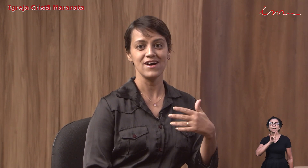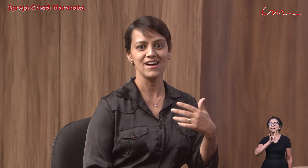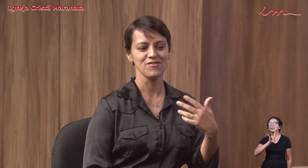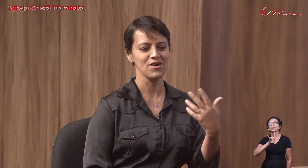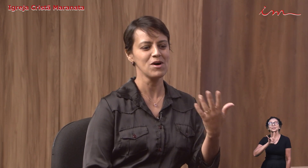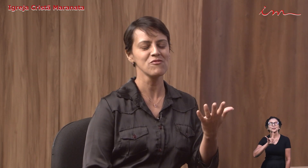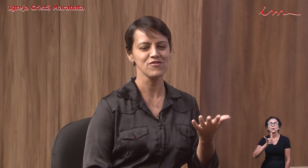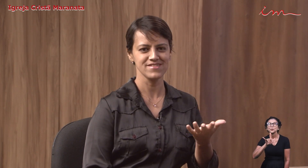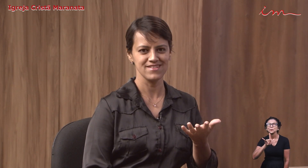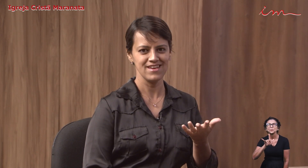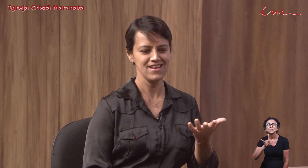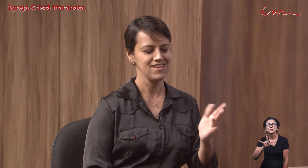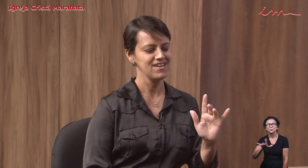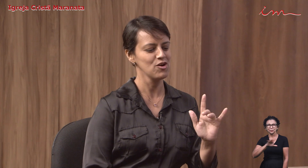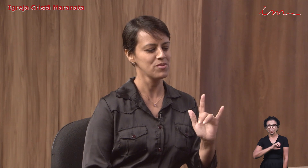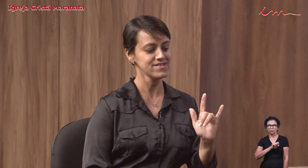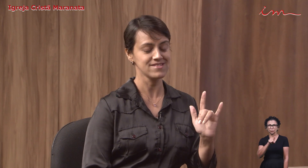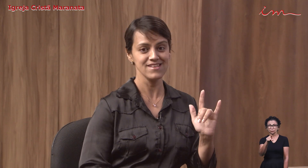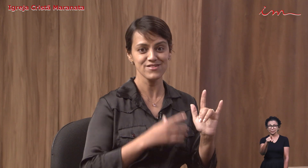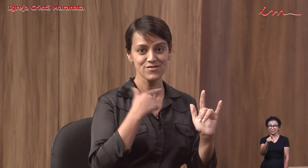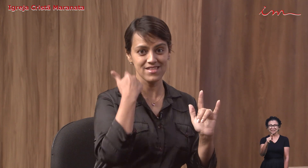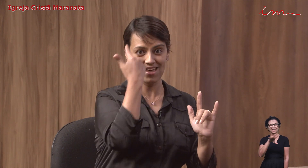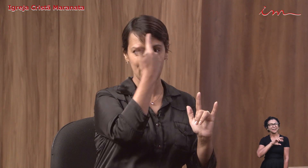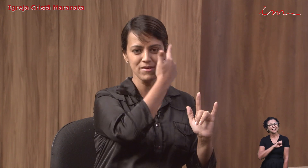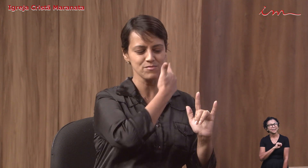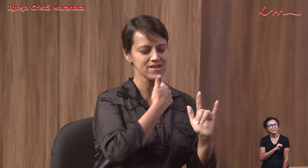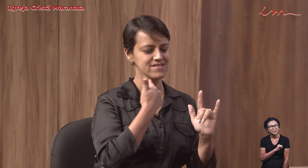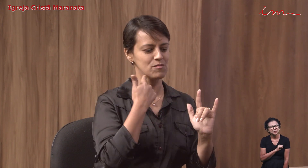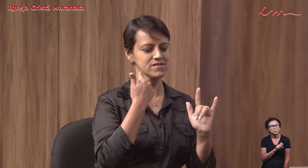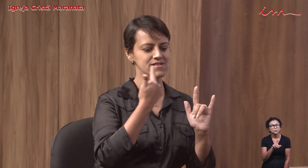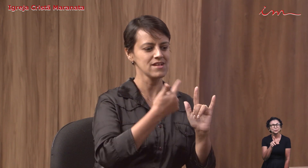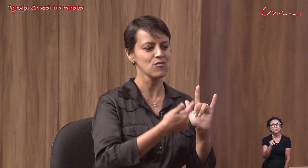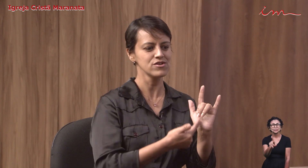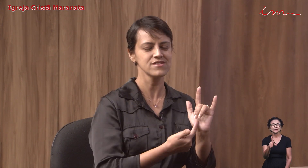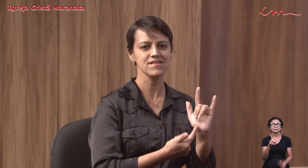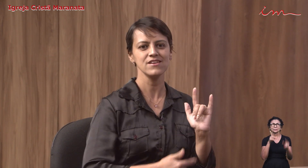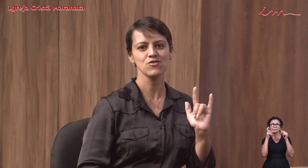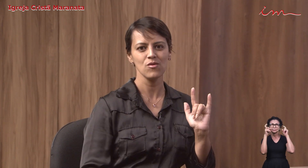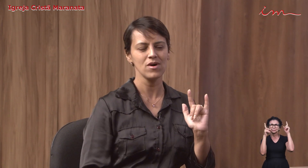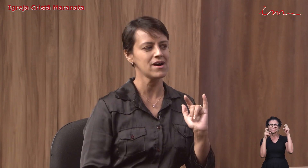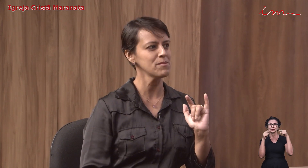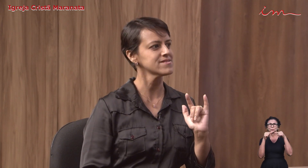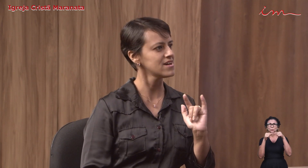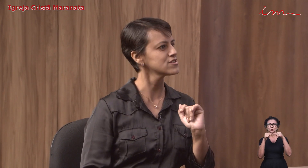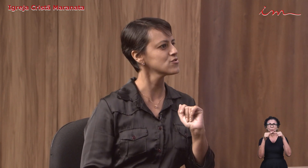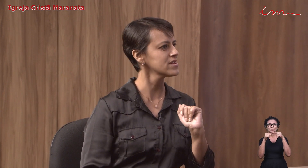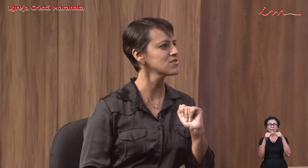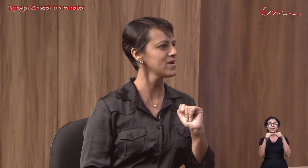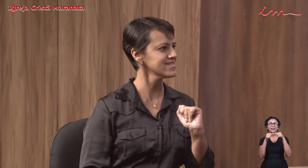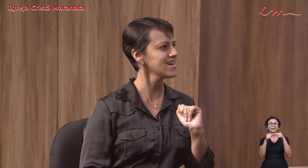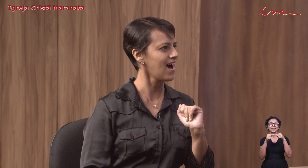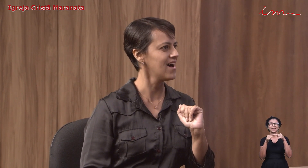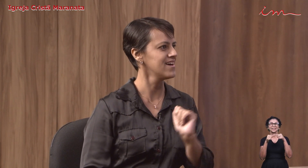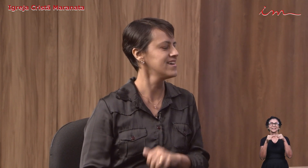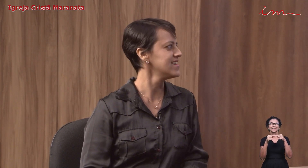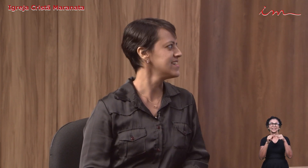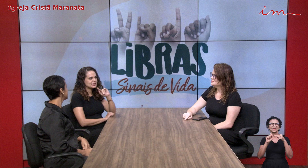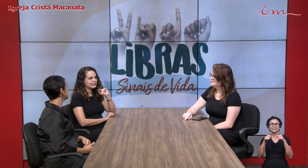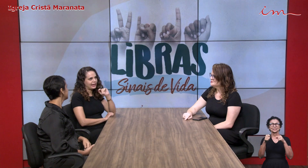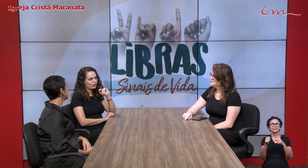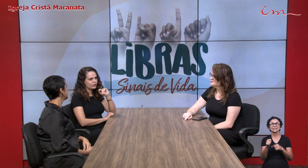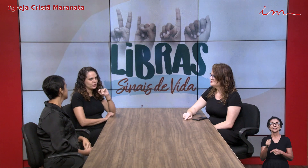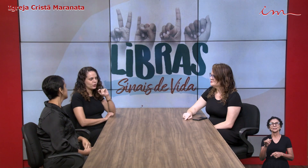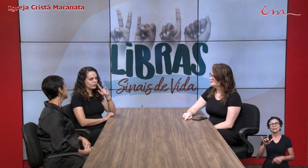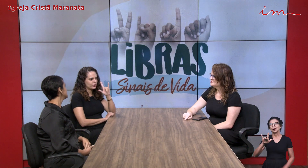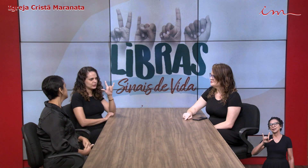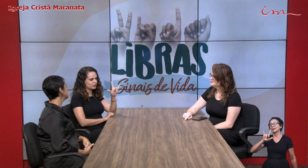se eu falo eu amo você, eu preciso ter, a minha expressão precisa estar condizente com a mensagem que eu estou querendo passar. Isso, então assim,